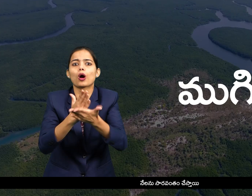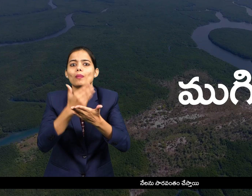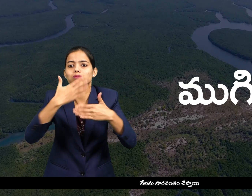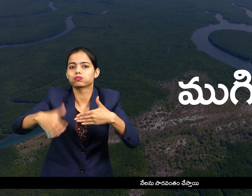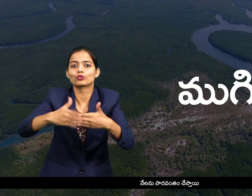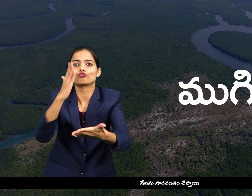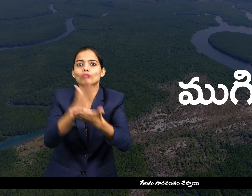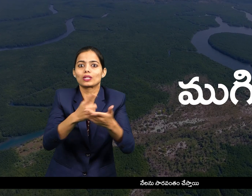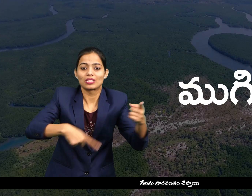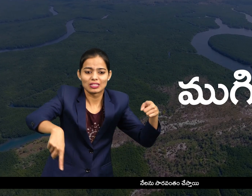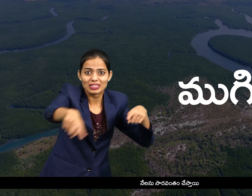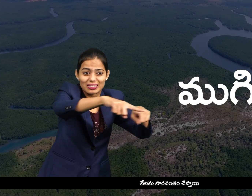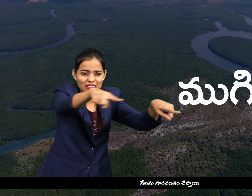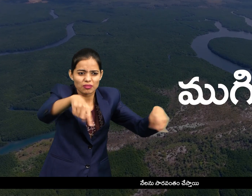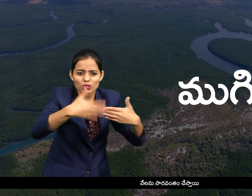సారవంతం చేస్తాయి.